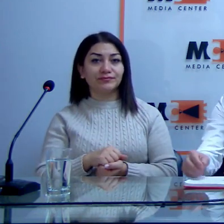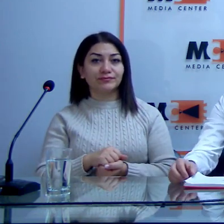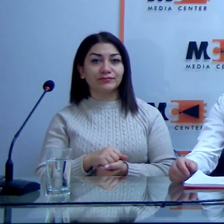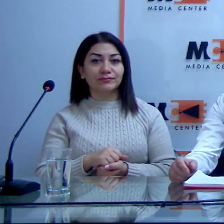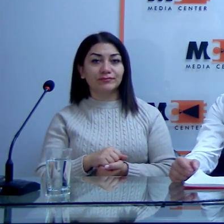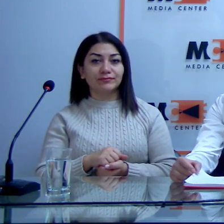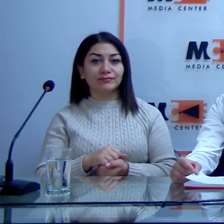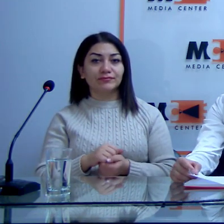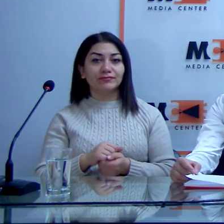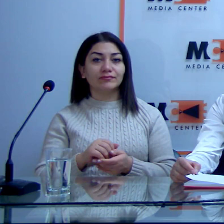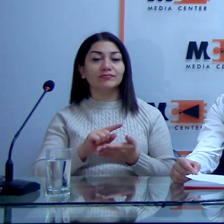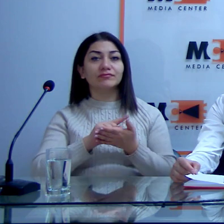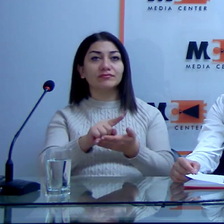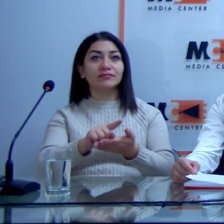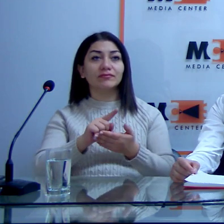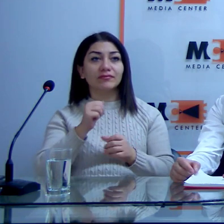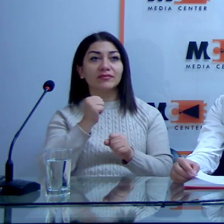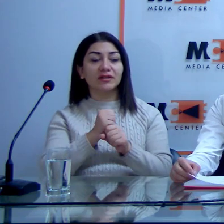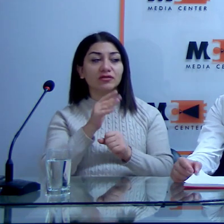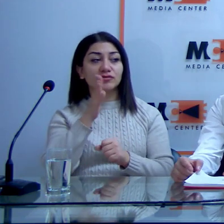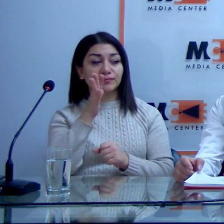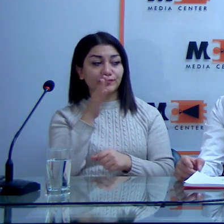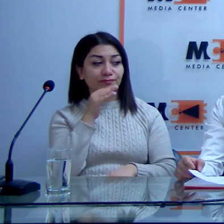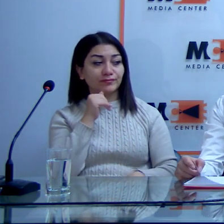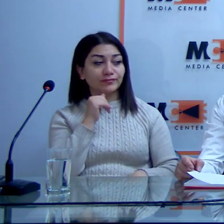ընտրանքը կառուցելիս առաջնորդվել ենք